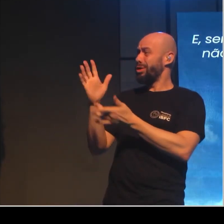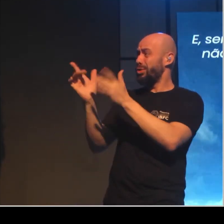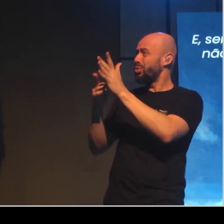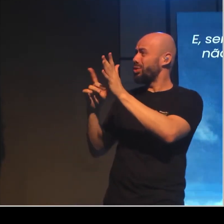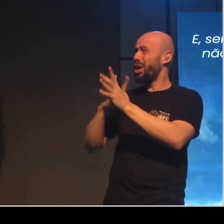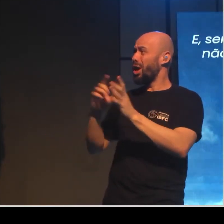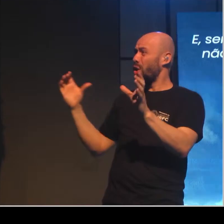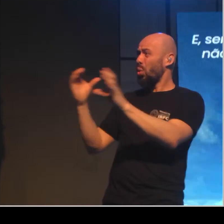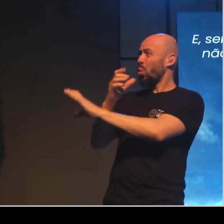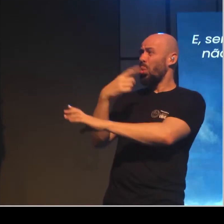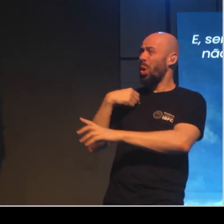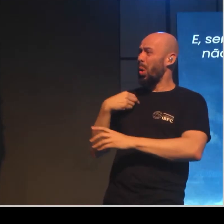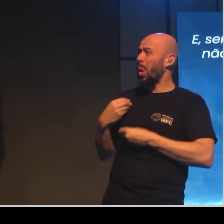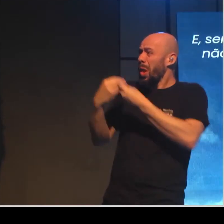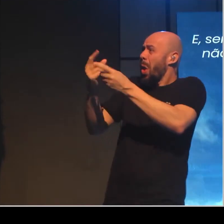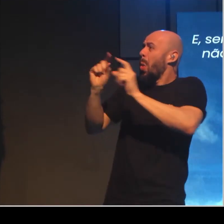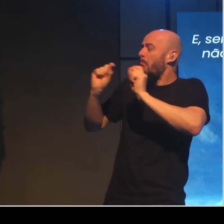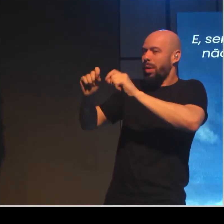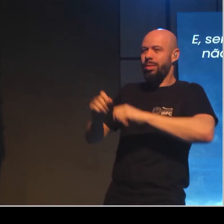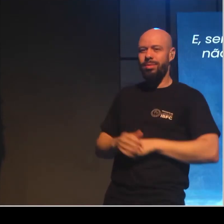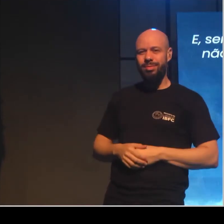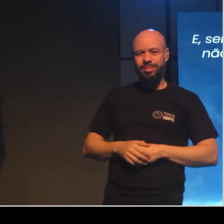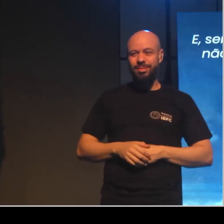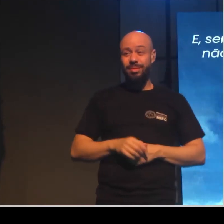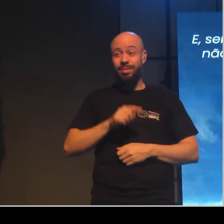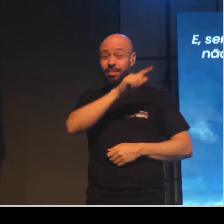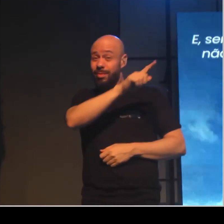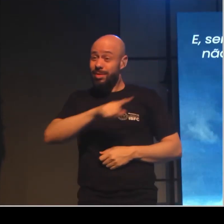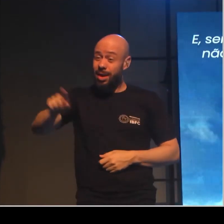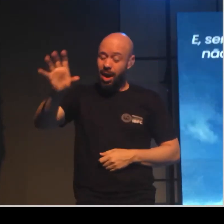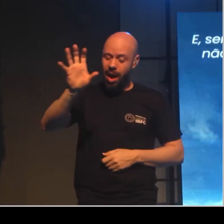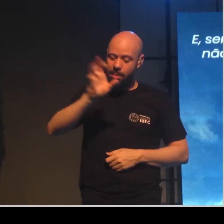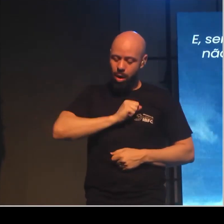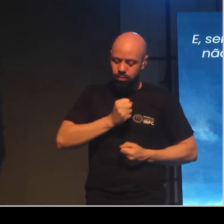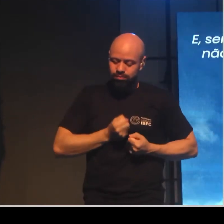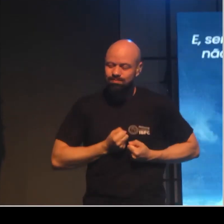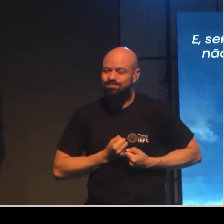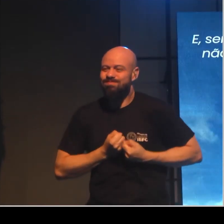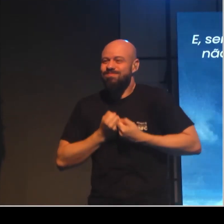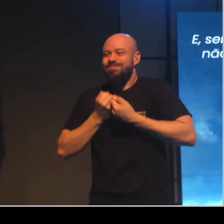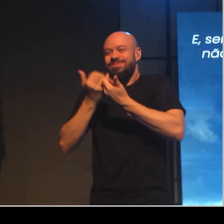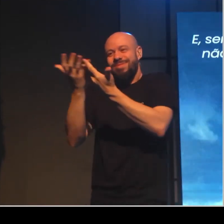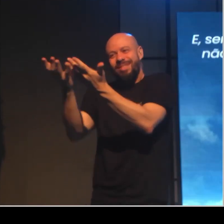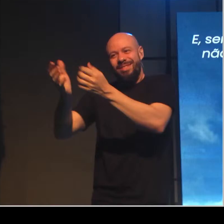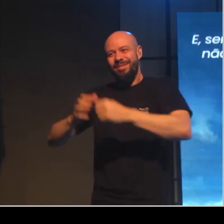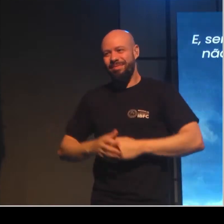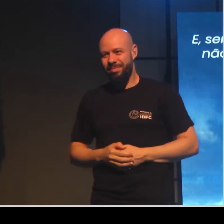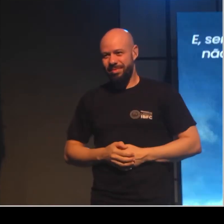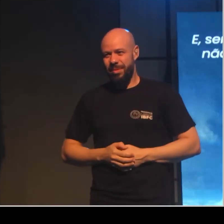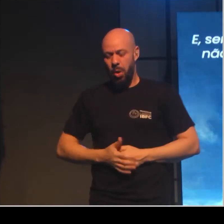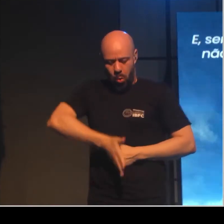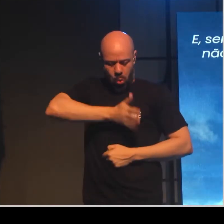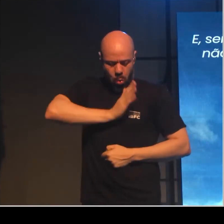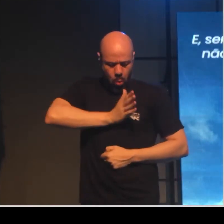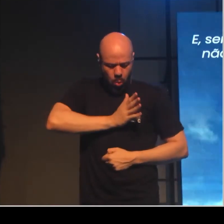Ele não tem o seu amor se você não o amá-lo. Se você não entregar a Ele o seu amor,